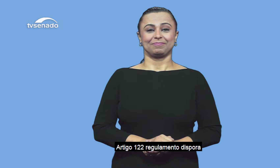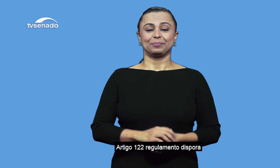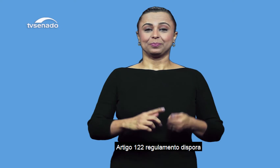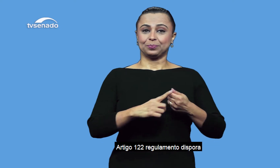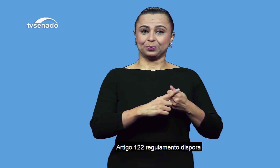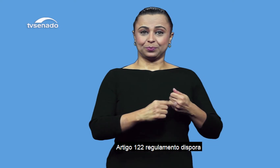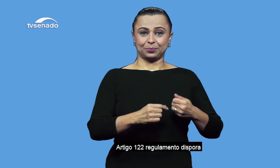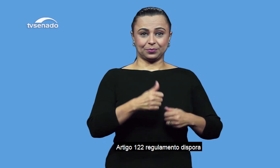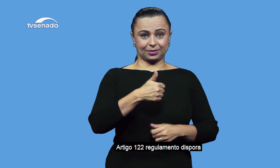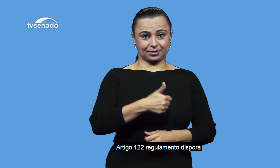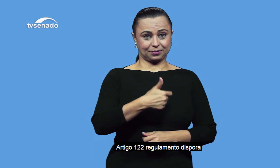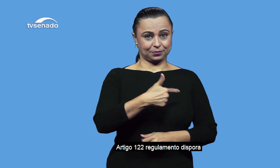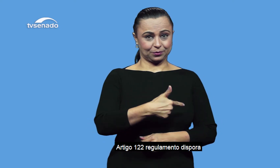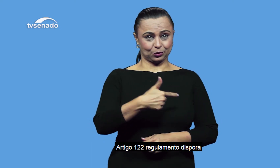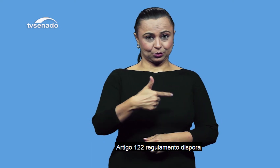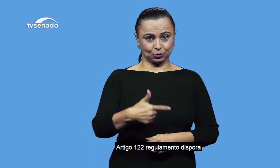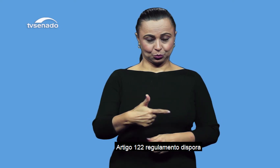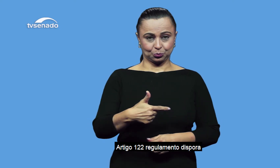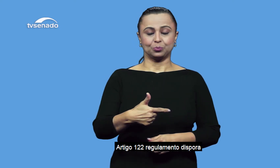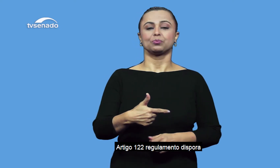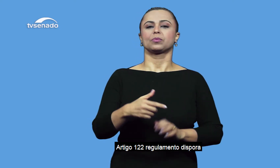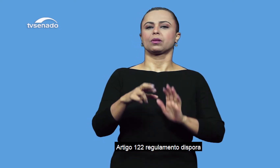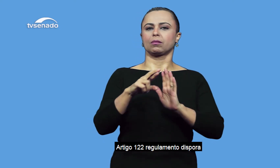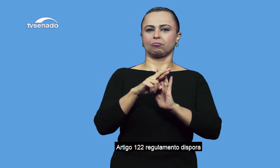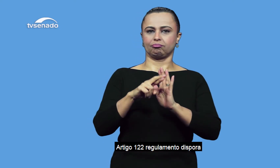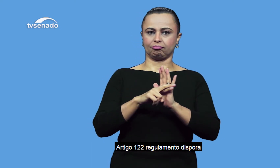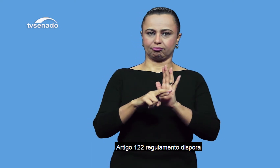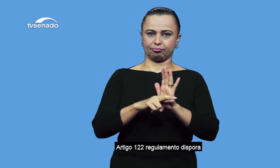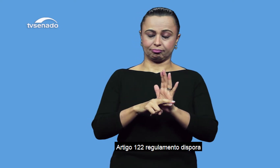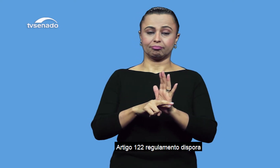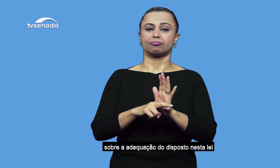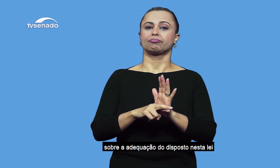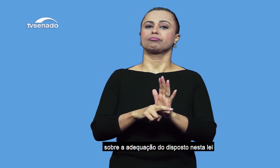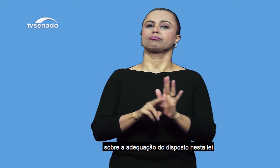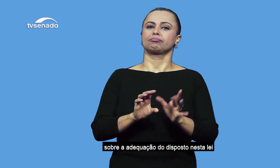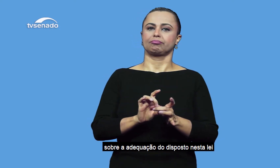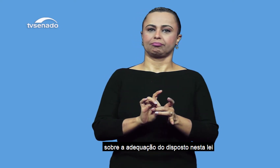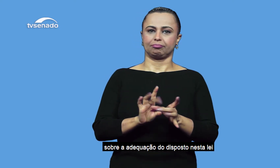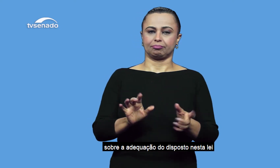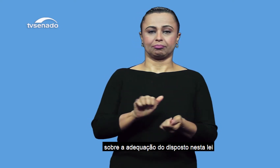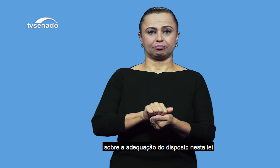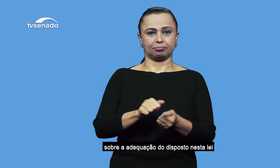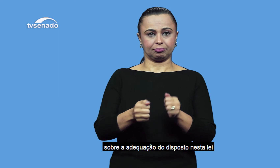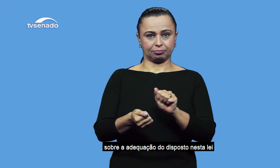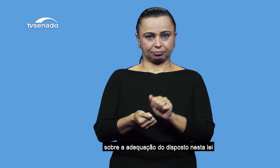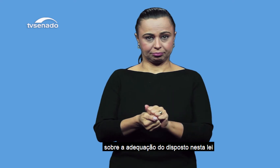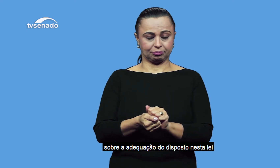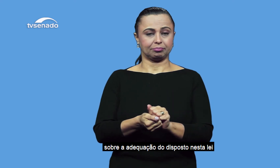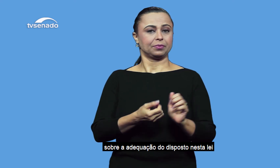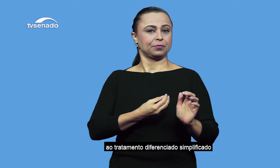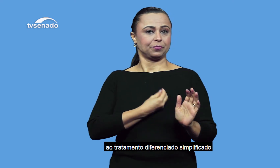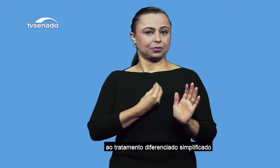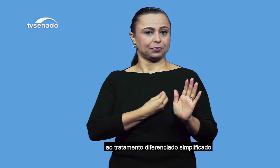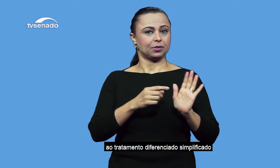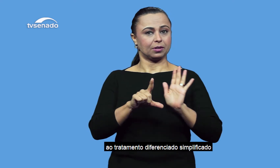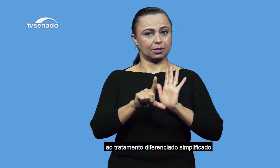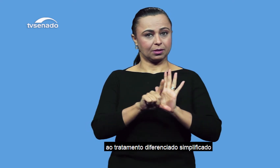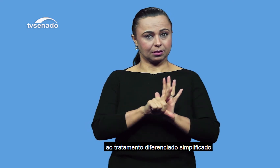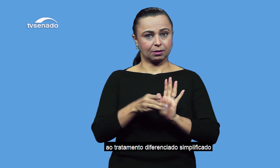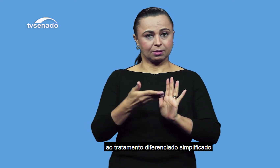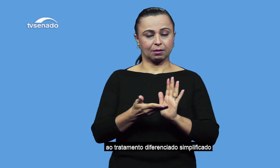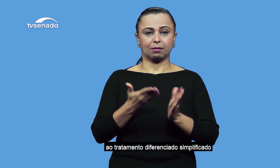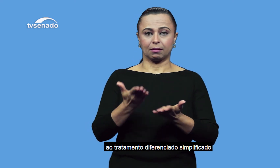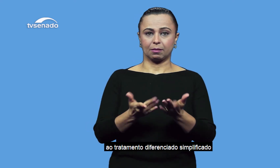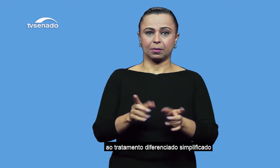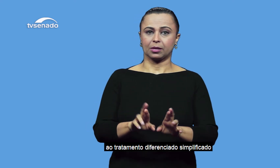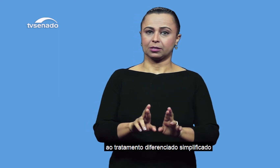o artigo 122 regulamento de explorar sobre a adequação do disposto nesta lei ao tratamento